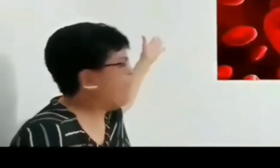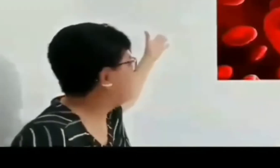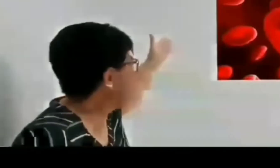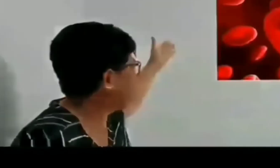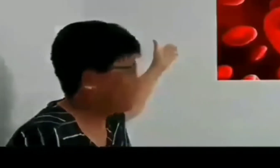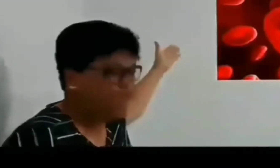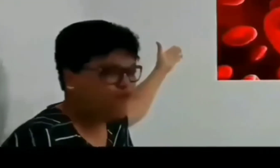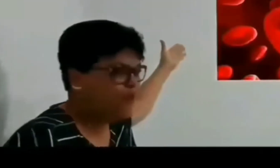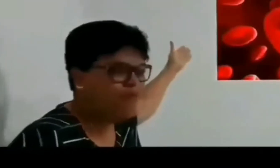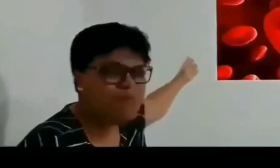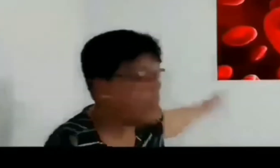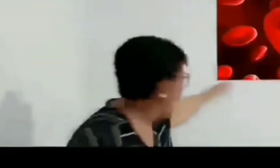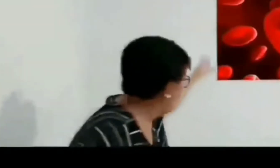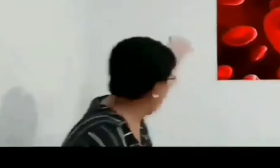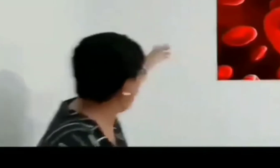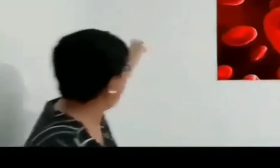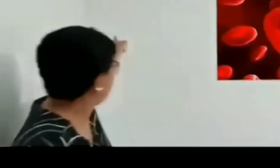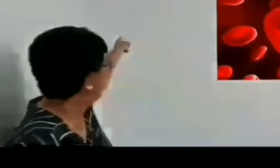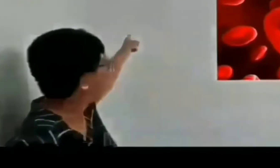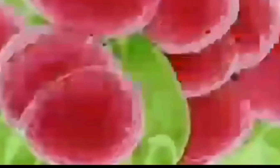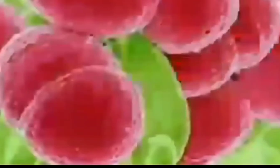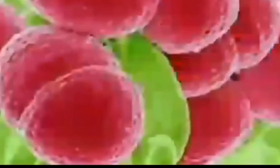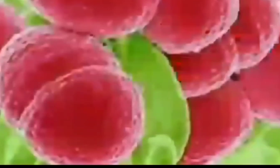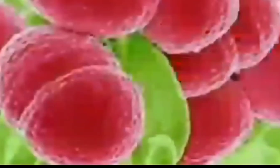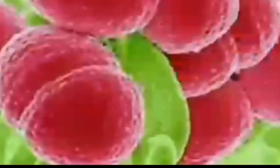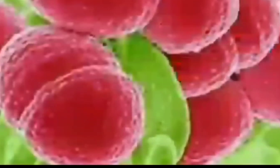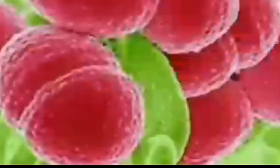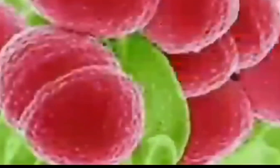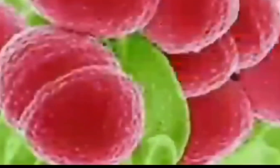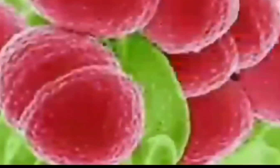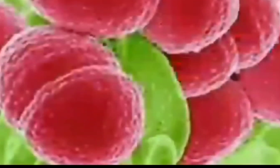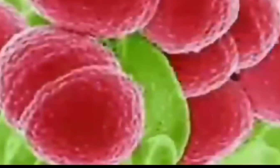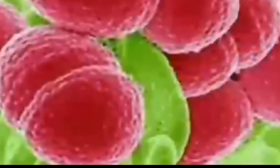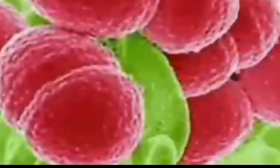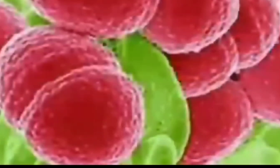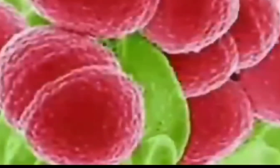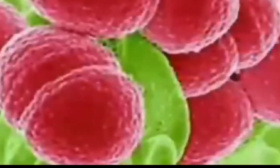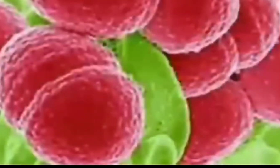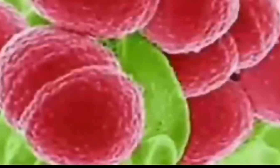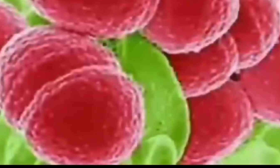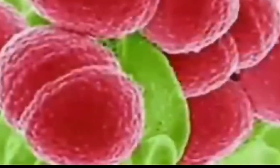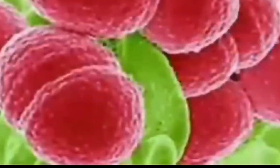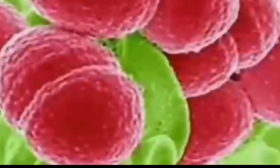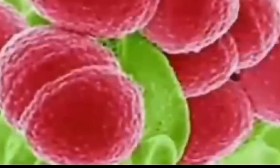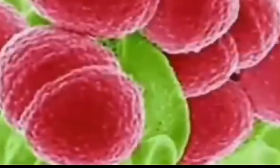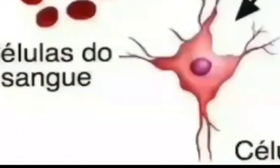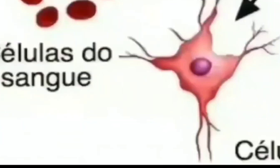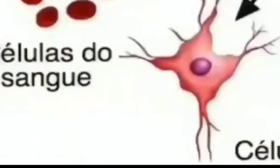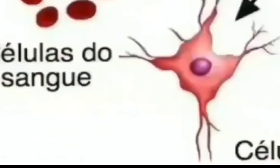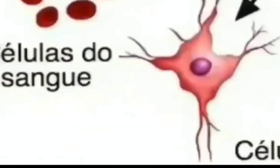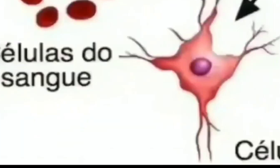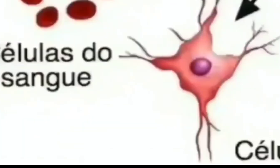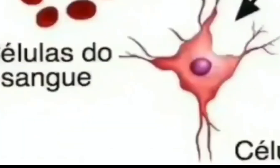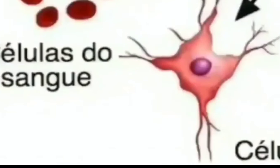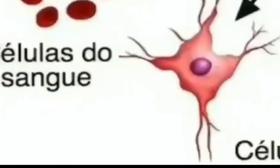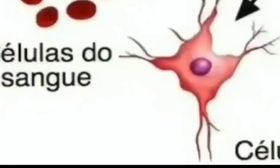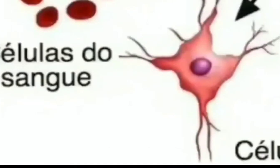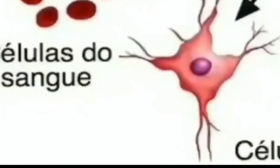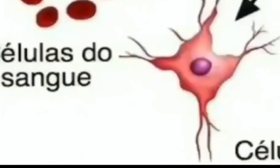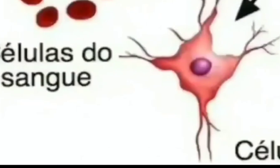célula, que coisa mais fofa. Olha o formato dessa aqui agora. Não, aqui, ó. Olha o formato dessa. Como tem formas diferentes,